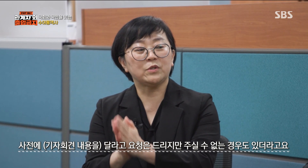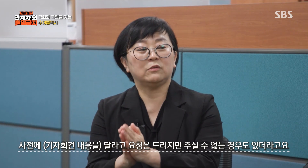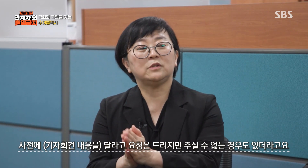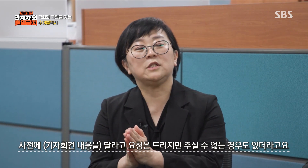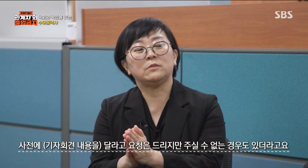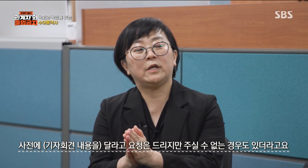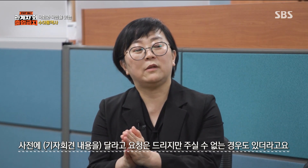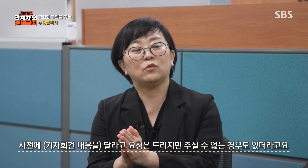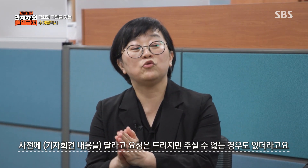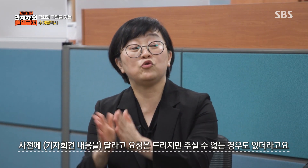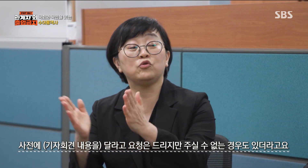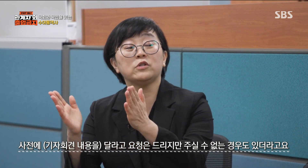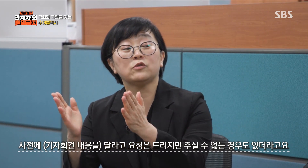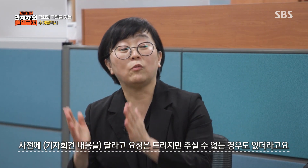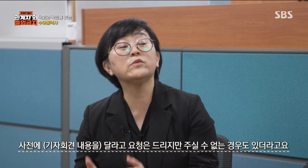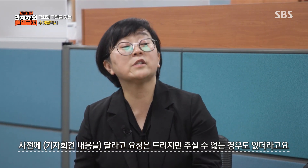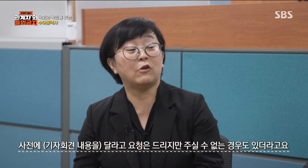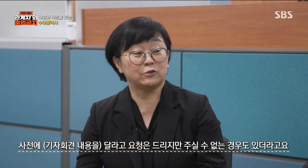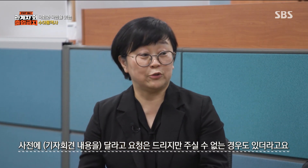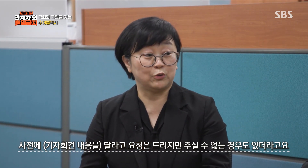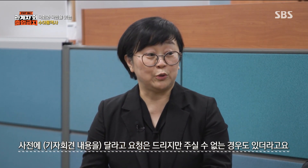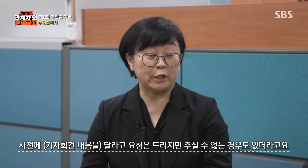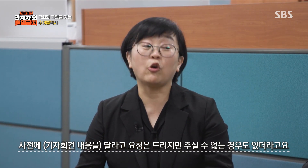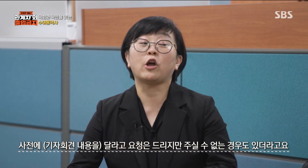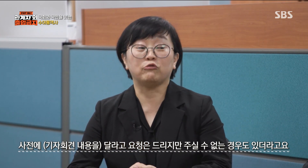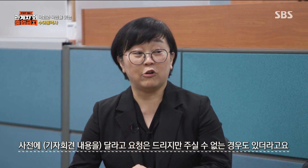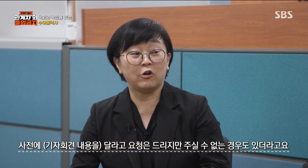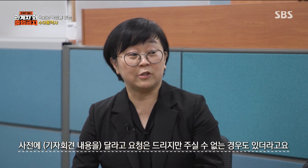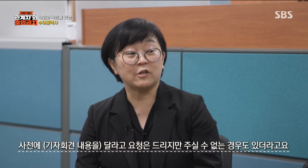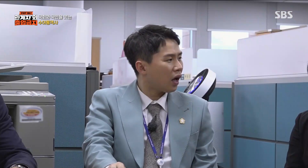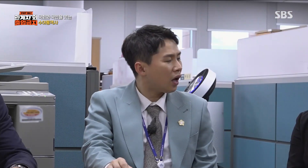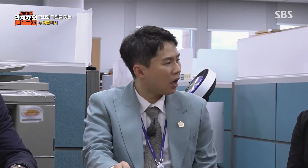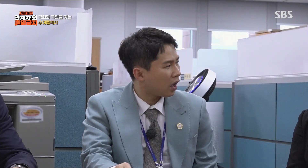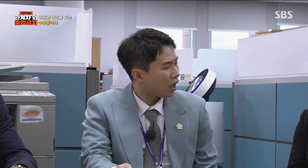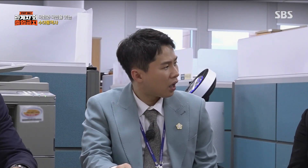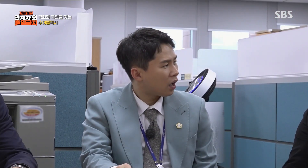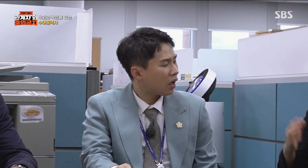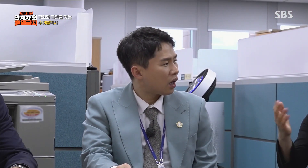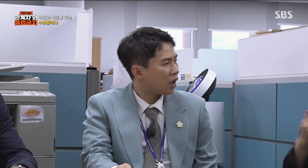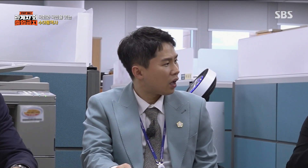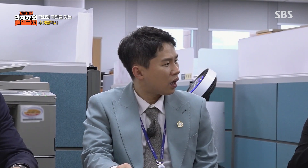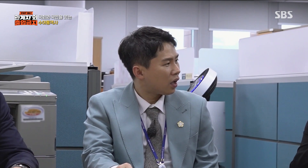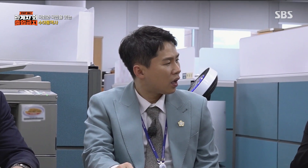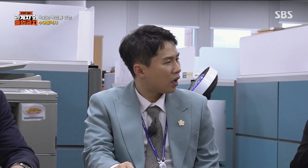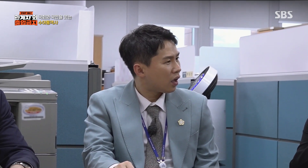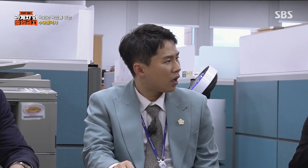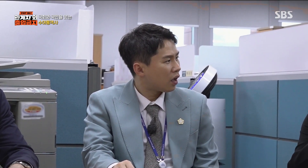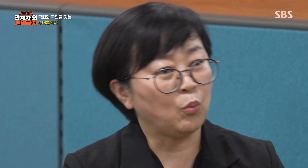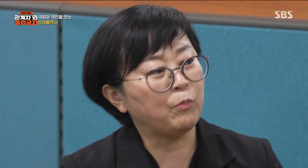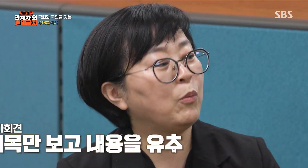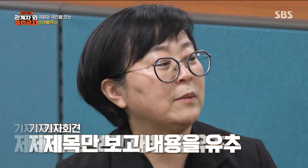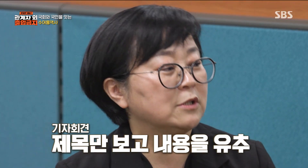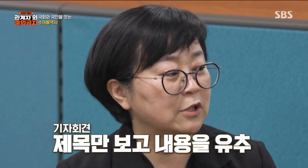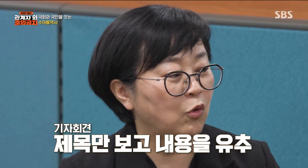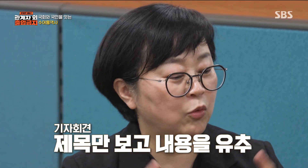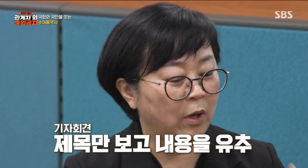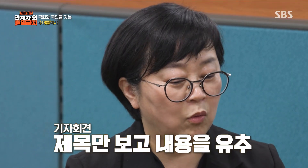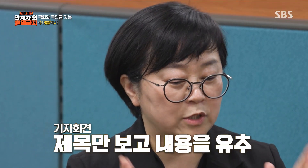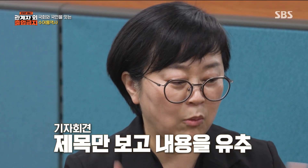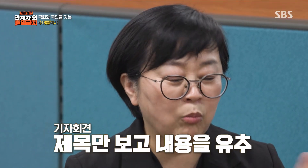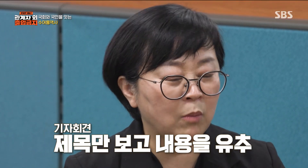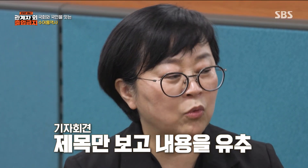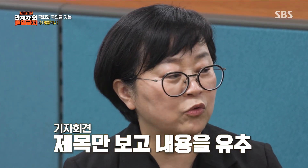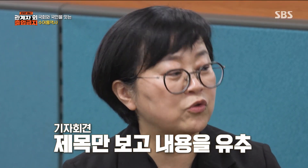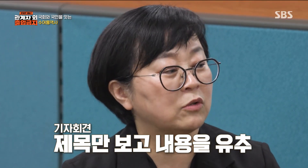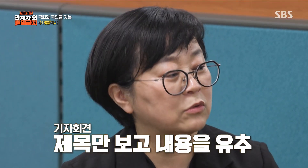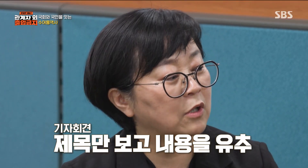달라고 요청은 드리지만 주 쉴 수 없는 상황들도 있더라고요 그래서 대면 미리 봤지만 못 하는 경우도